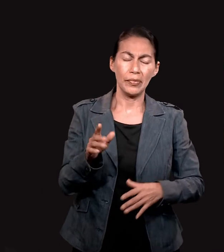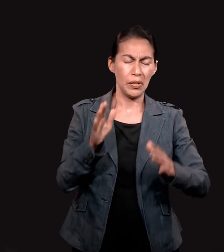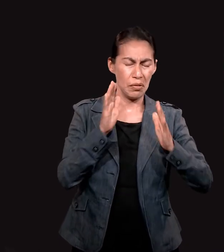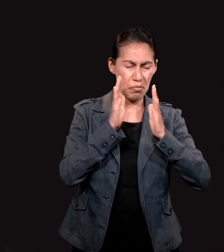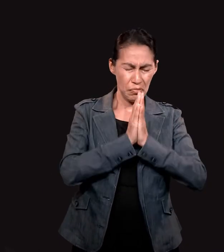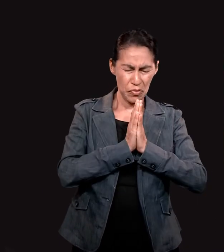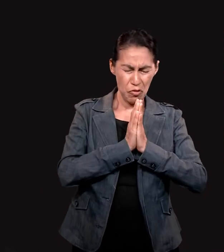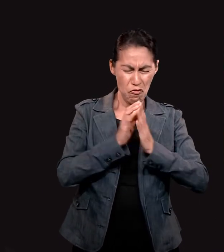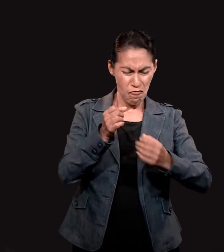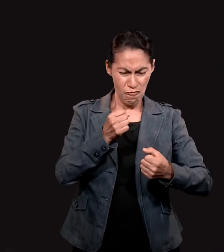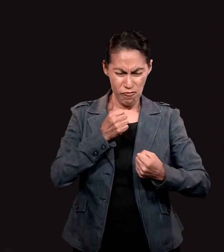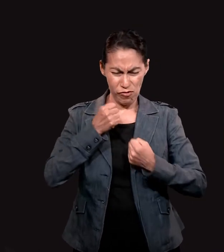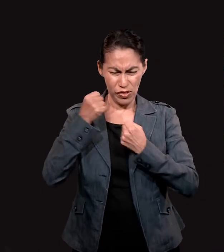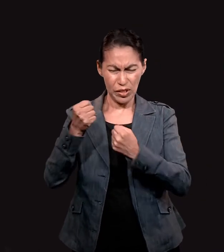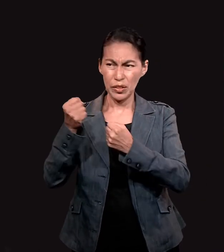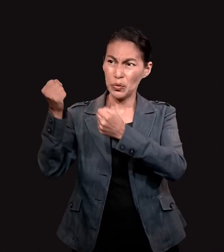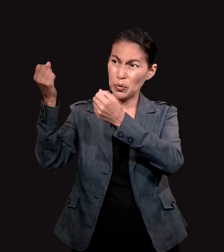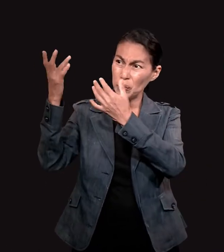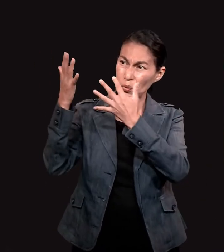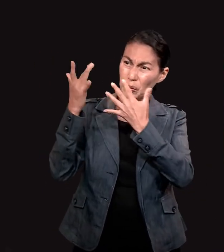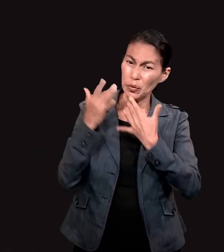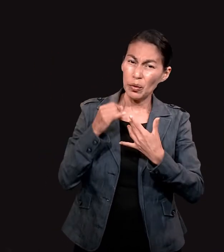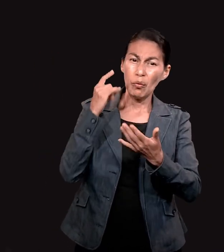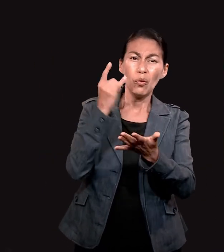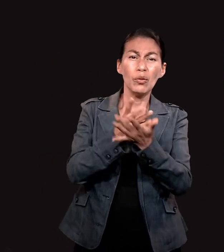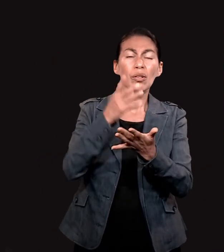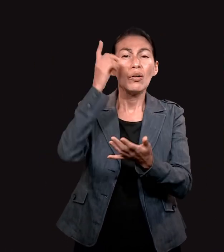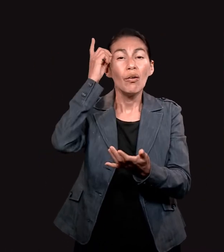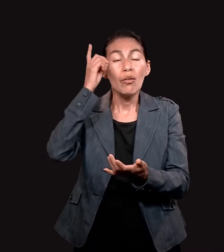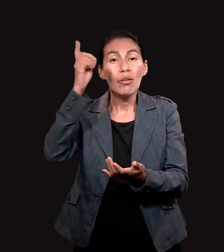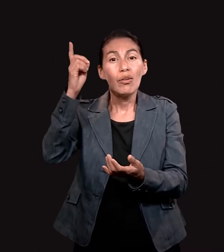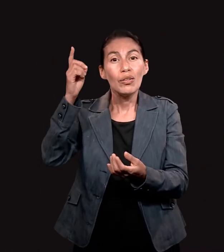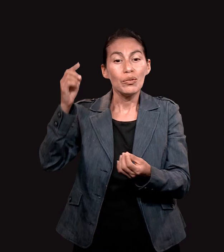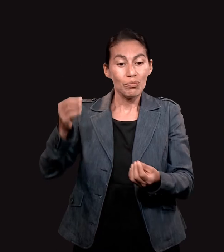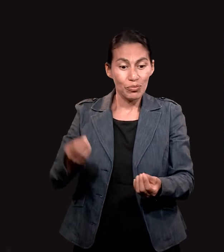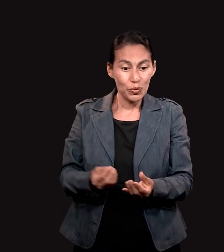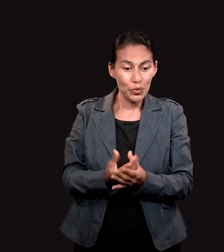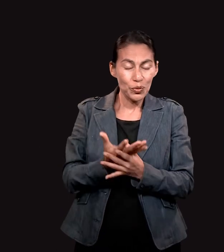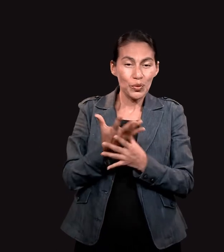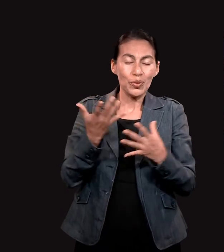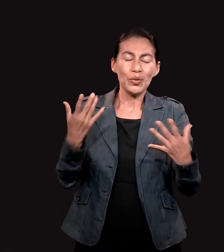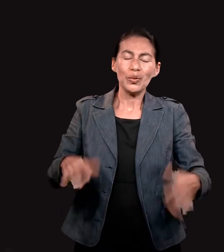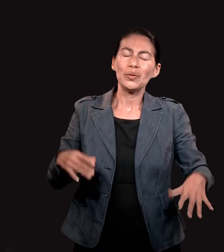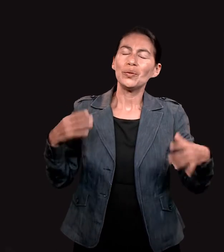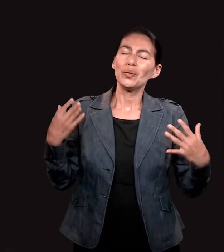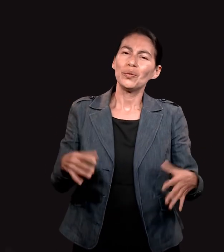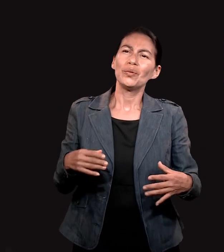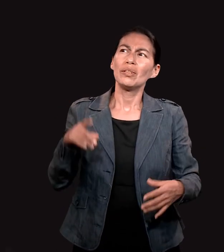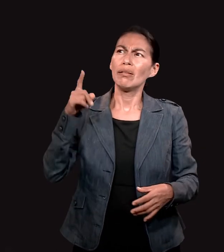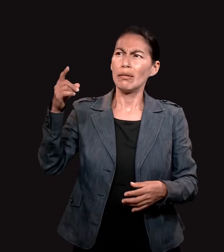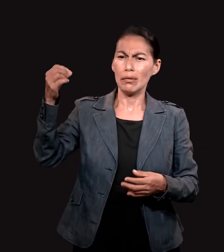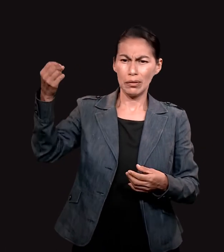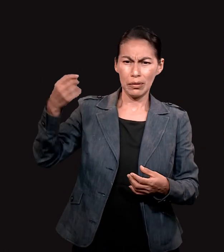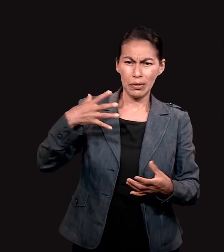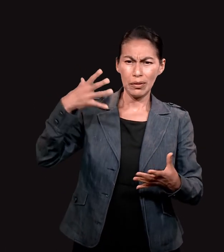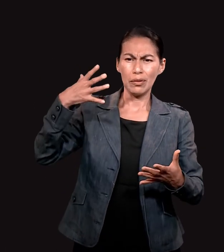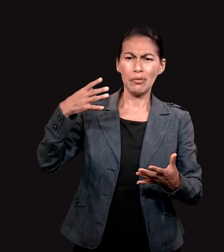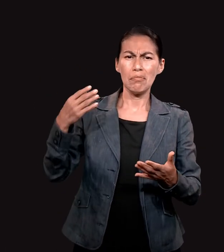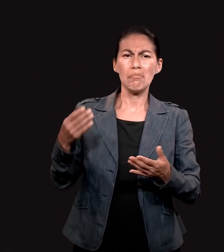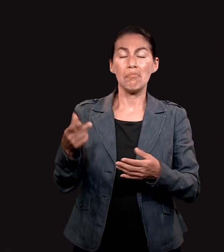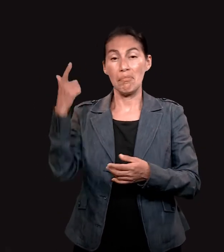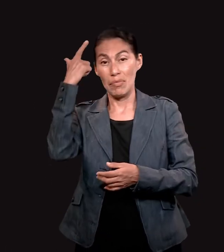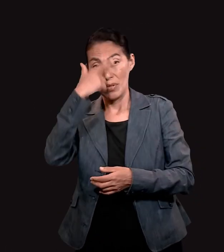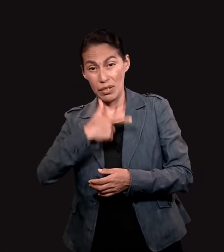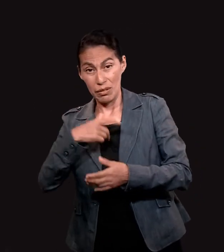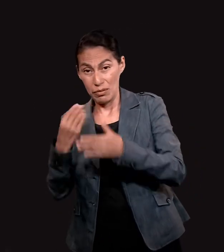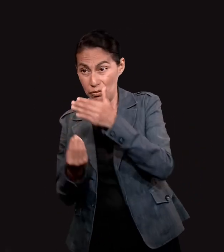O sea, la renovación de las fuerzas, qué maravilloso. Solo Dios puede renovarnos, porque Él nos creó a su propia imagen. Todas